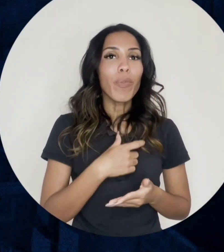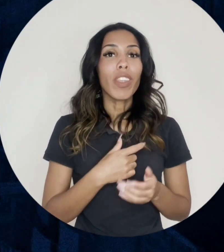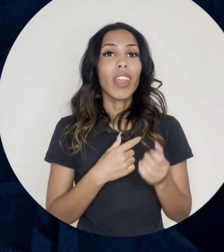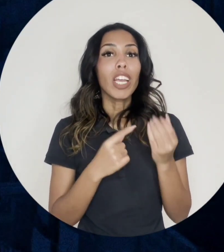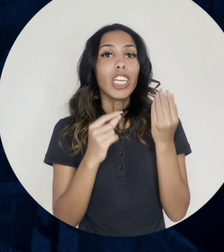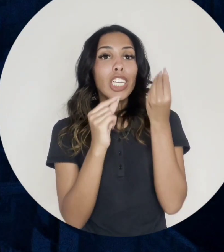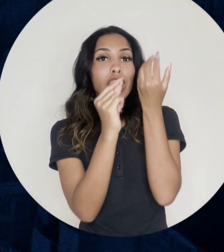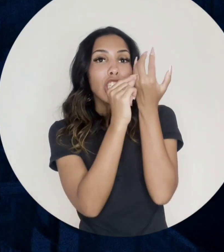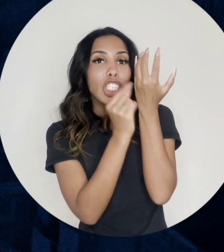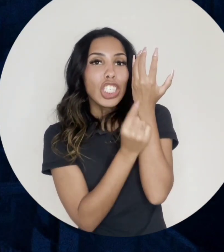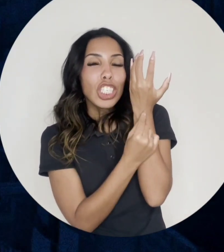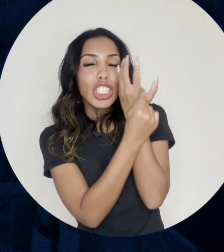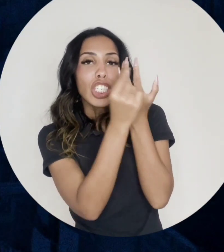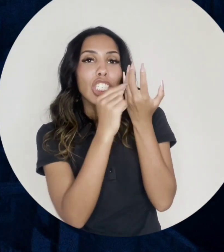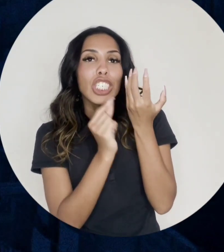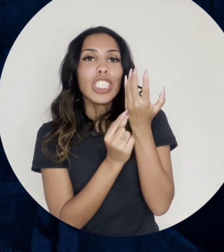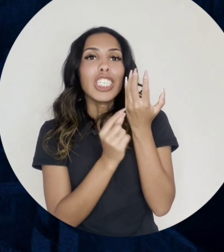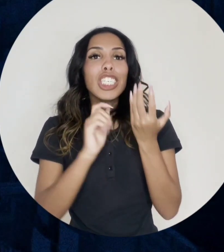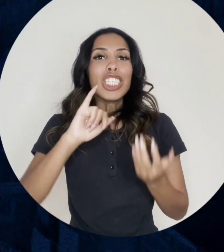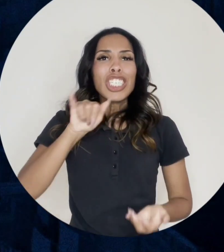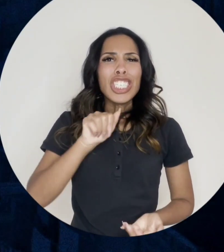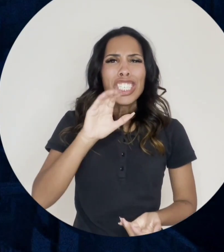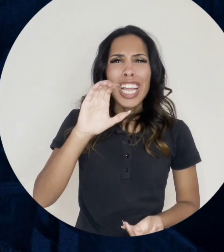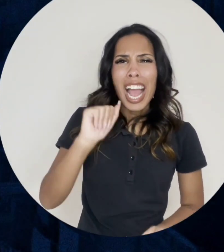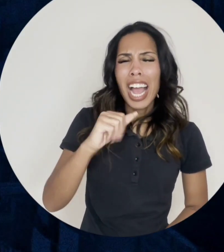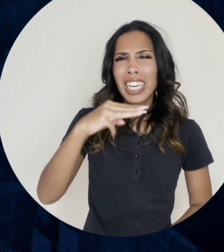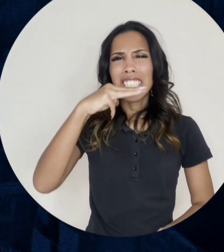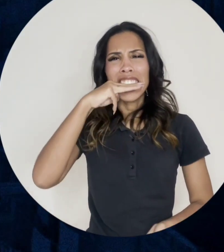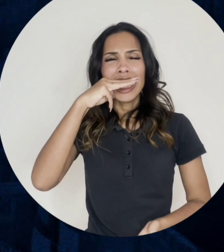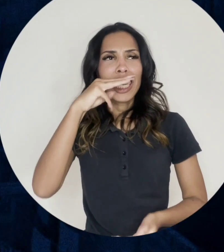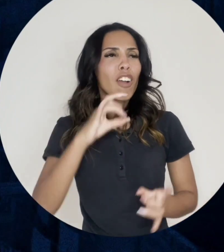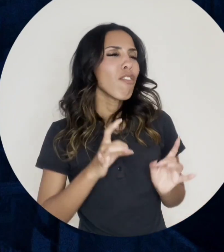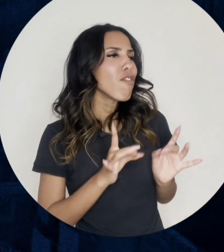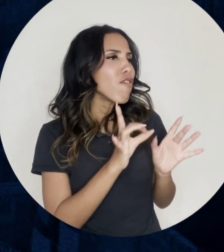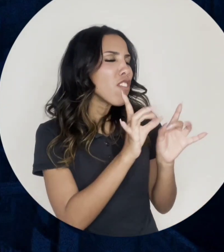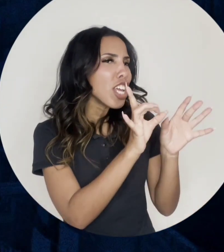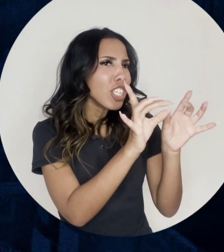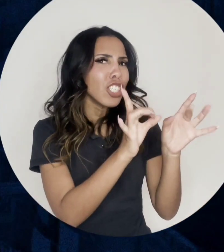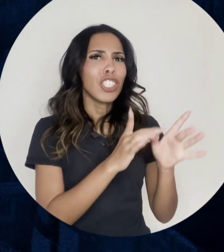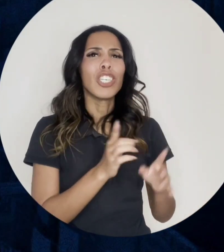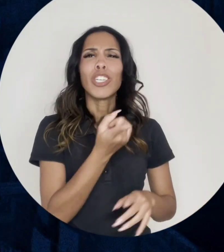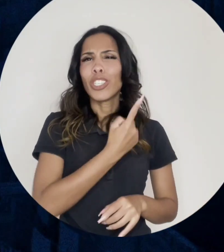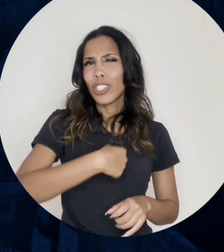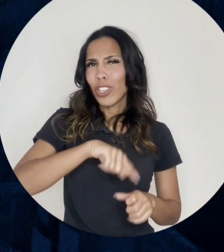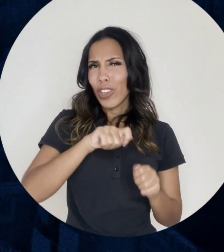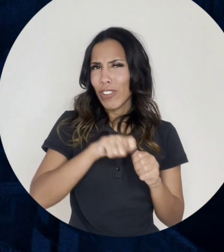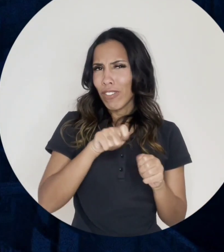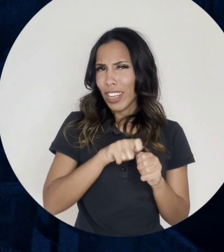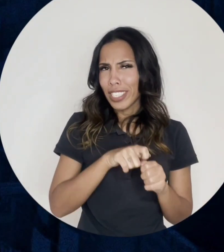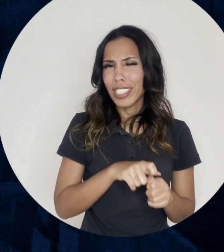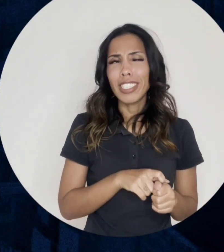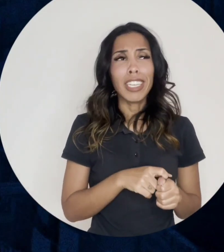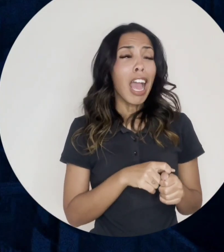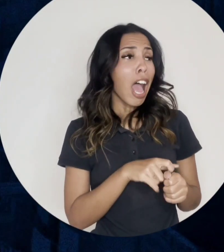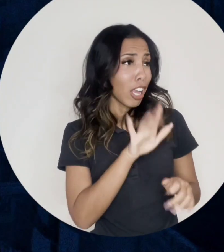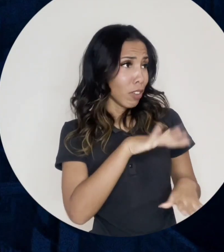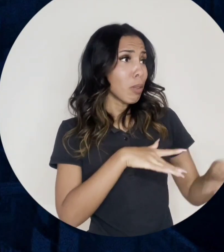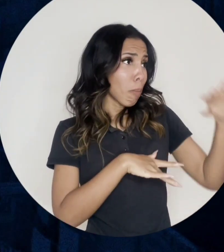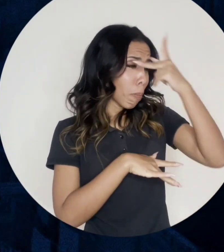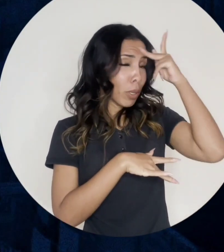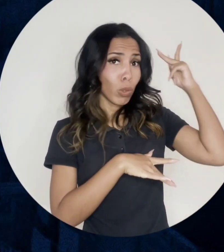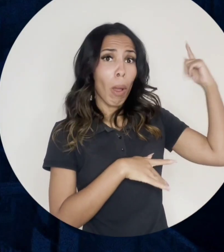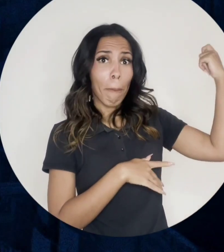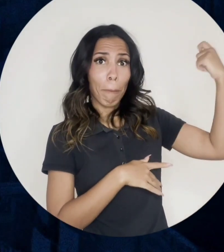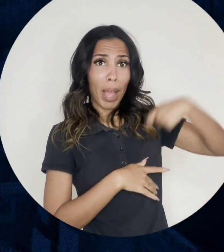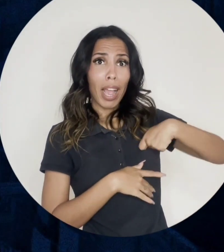Jabuticaba, jaca, manga, e vendia e comprava outras coisas que a gente precisava, ou ia lá no